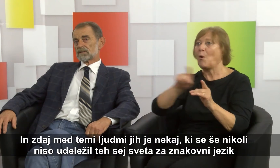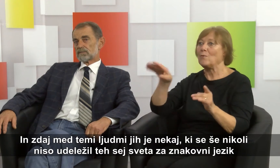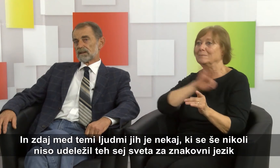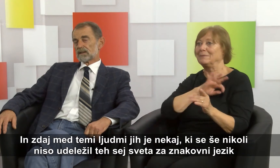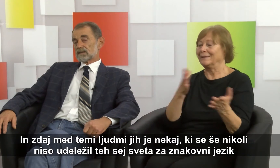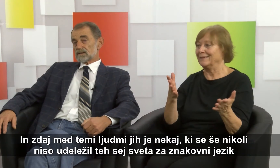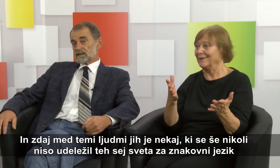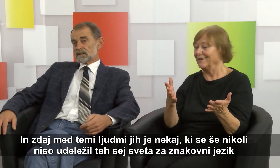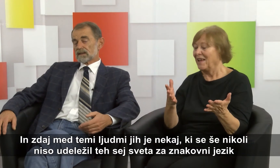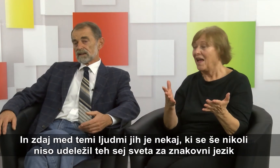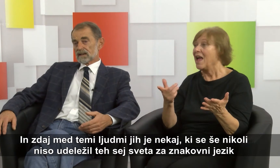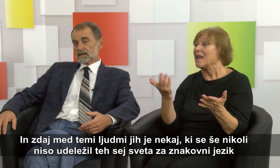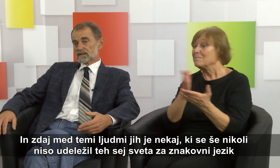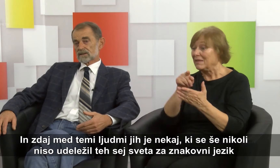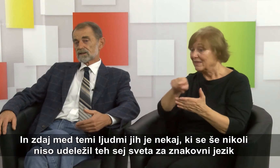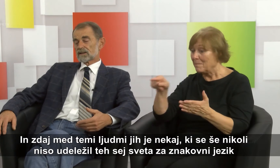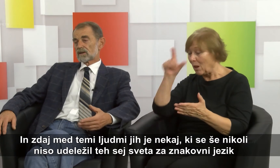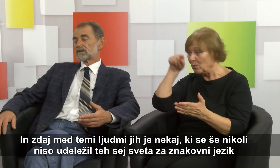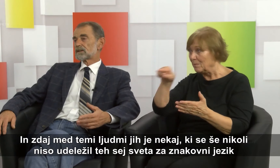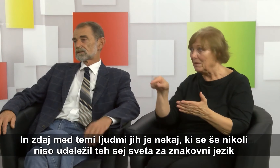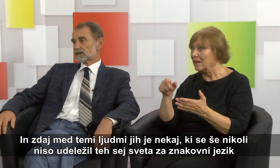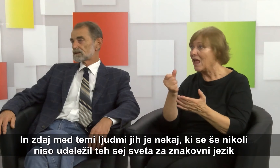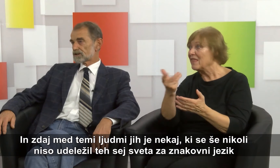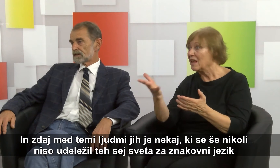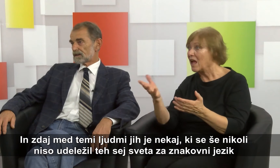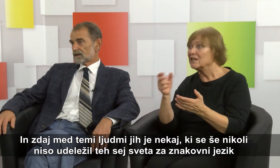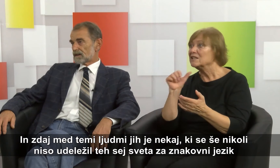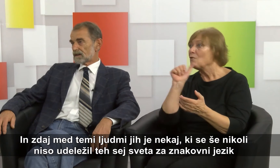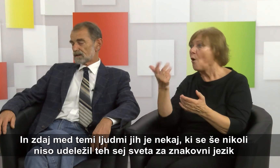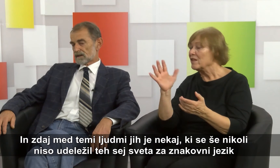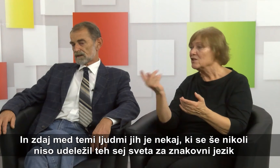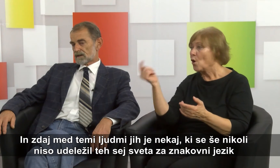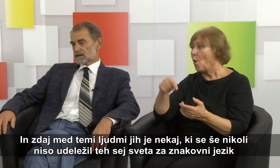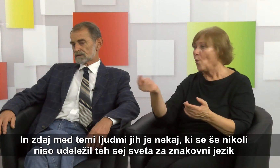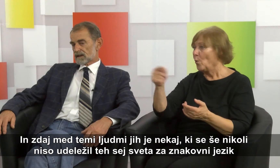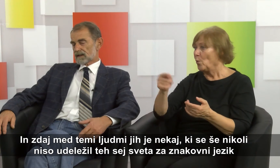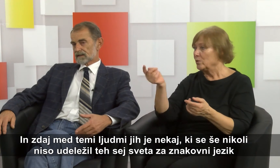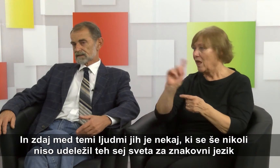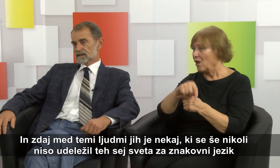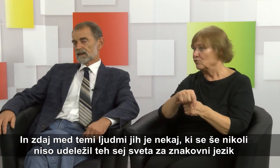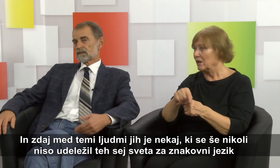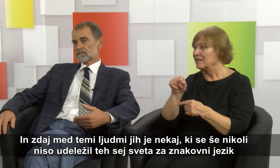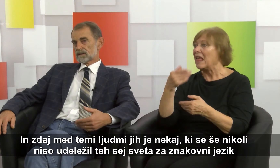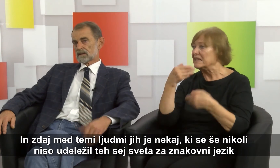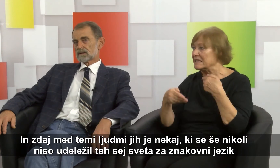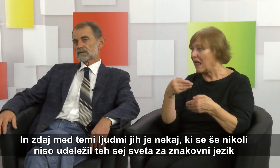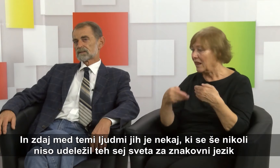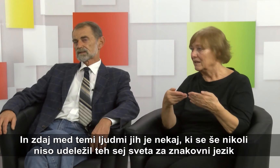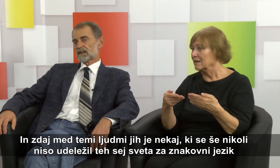ljudmi jih je nekaj, ki se še nikoli niso udeležili teh sej sveta